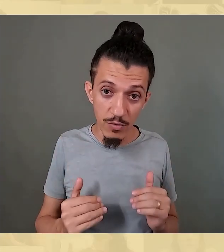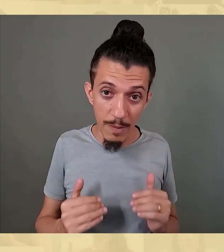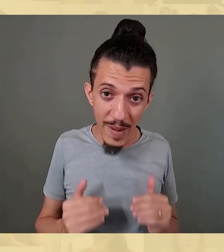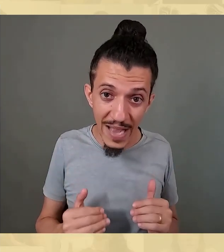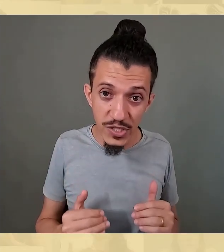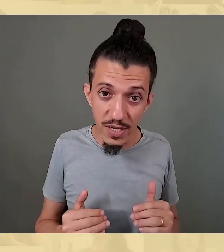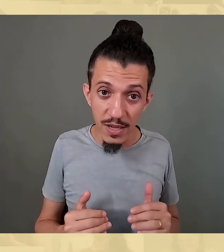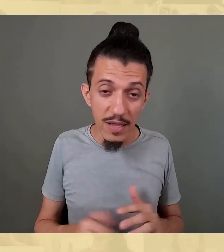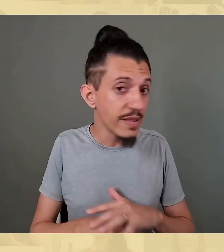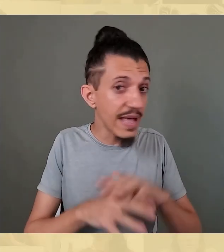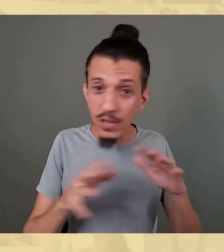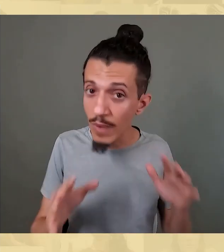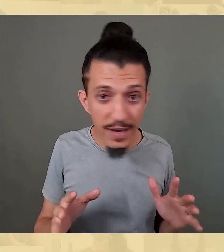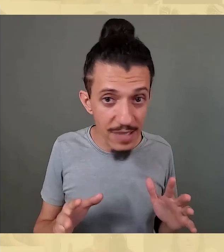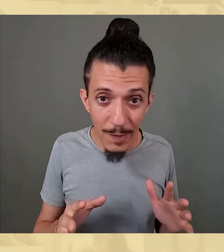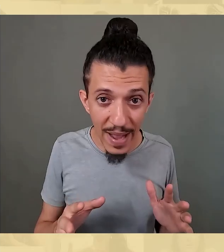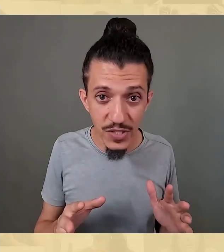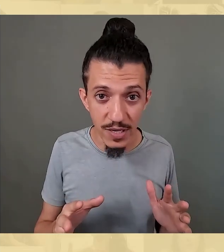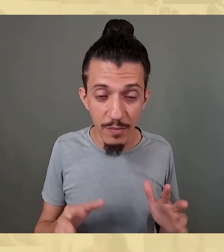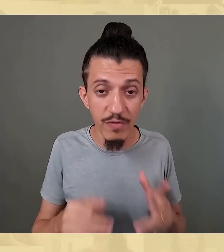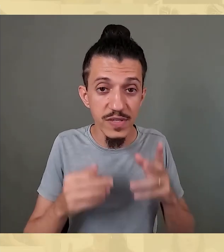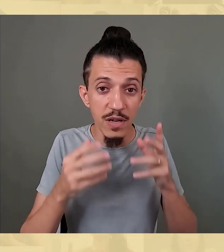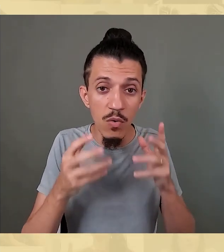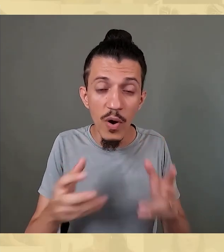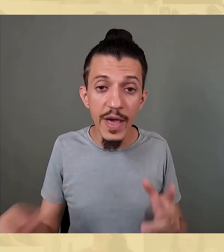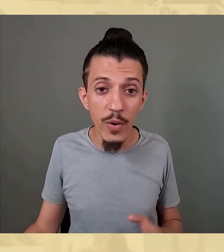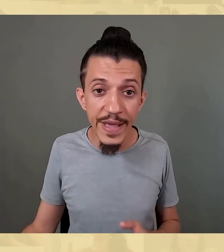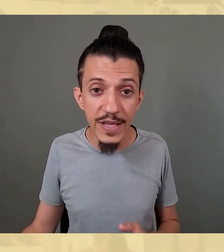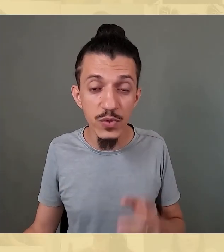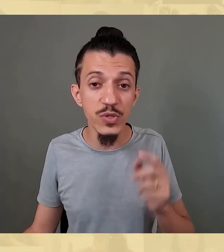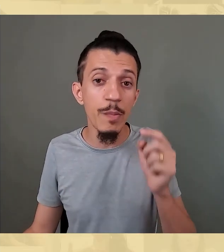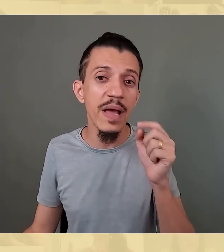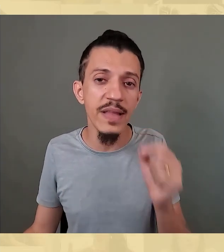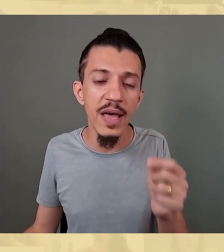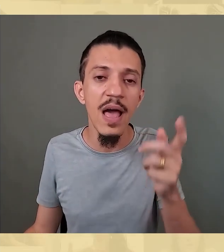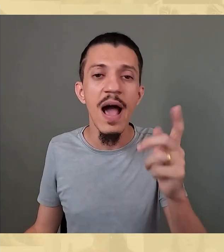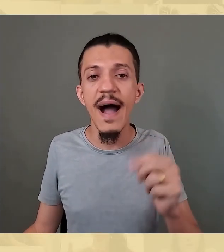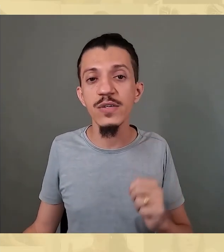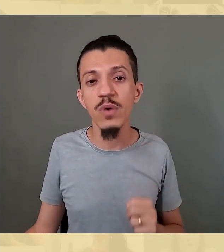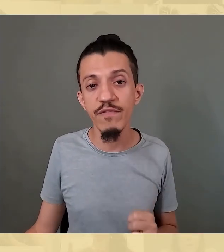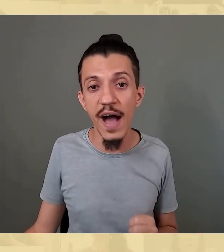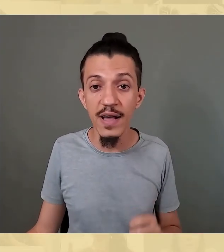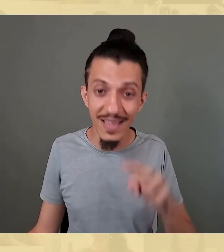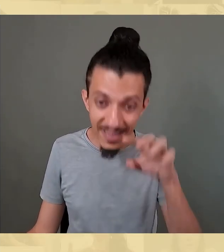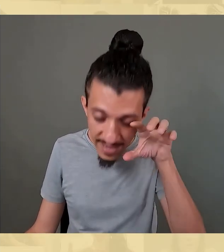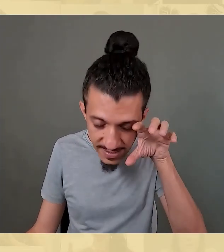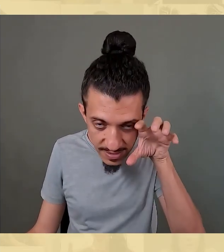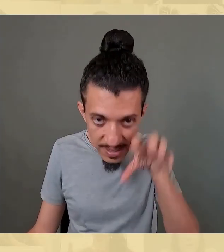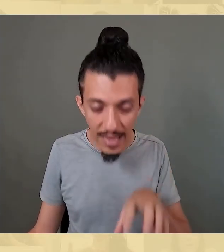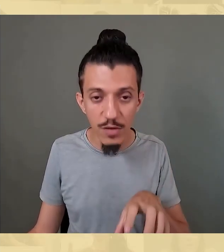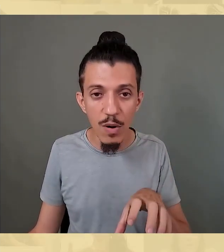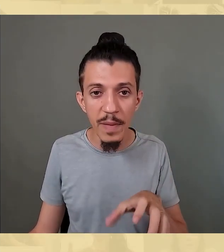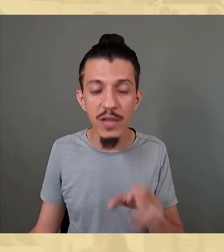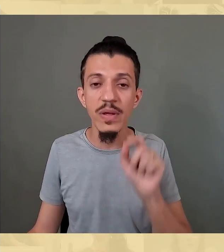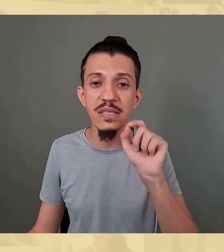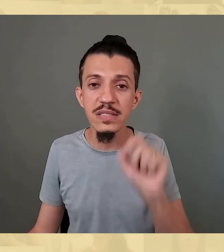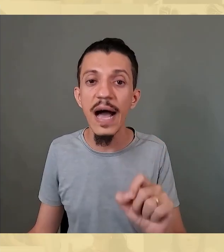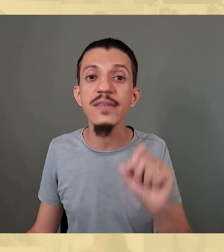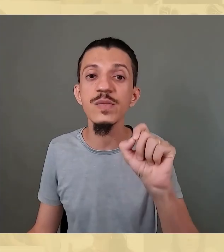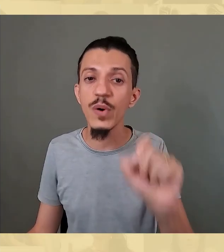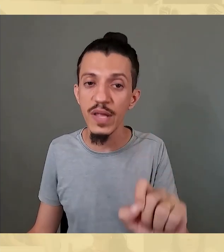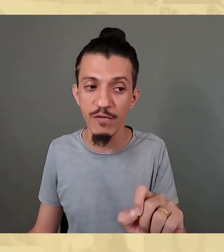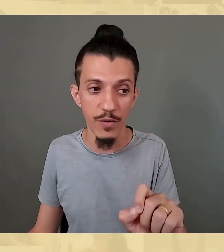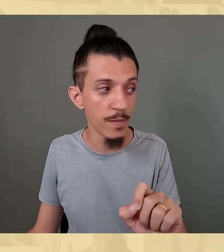aqui numa página, nem atualiza a página, para você não correr o risco de perder a sua vaga, que nesse exato momento